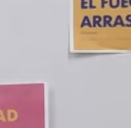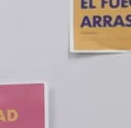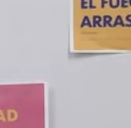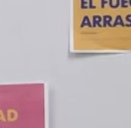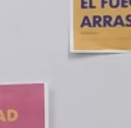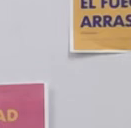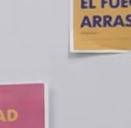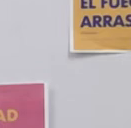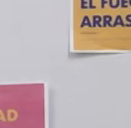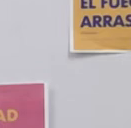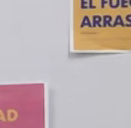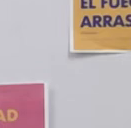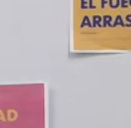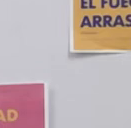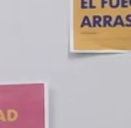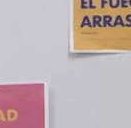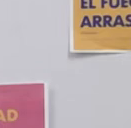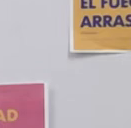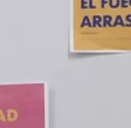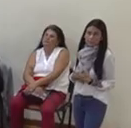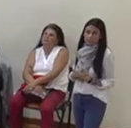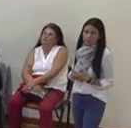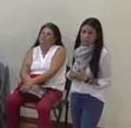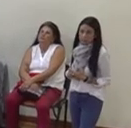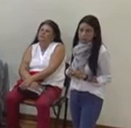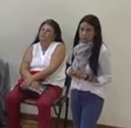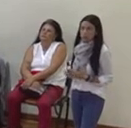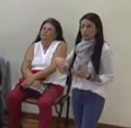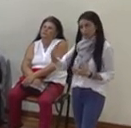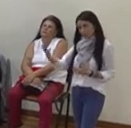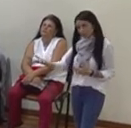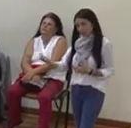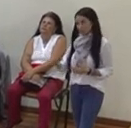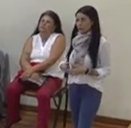de un modelo de país diferente.